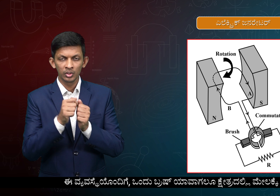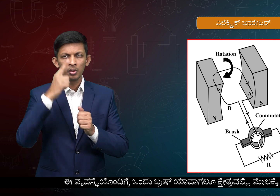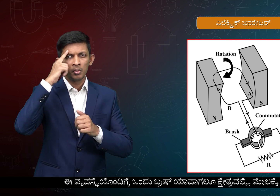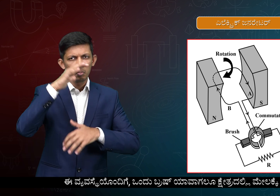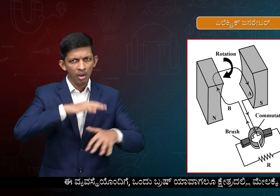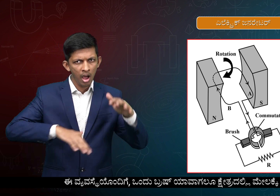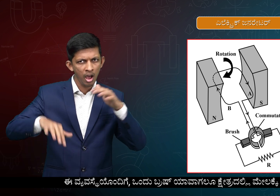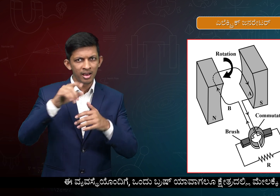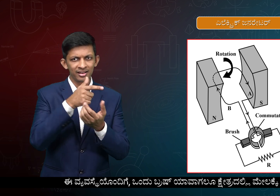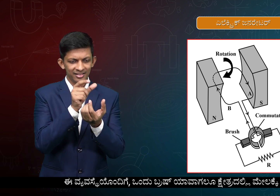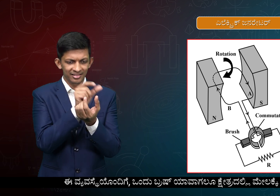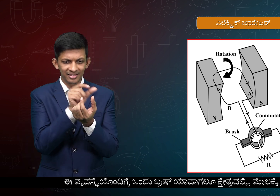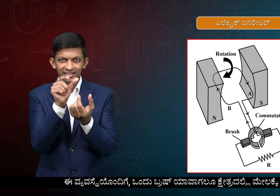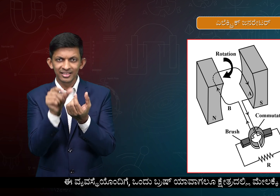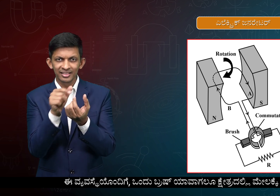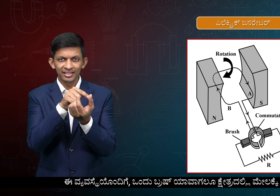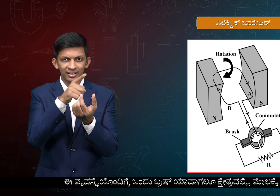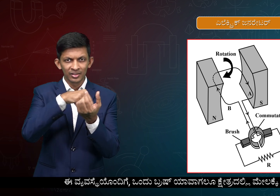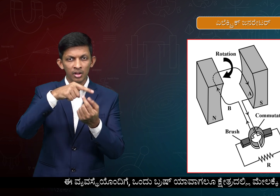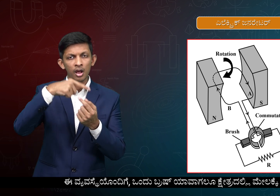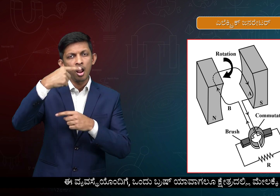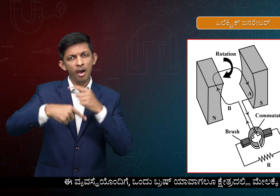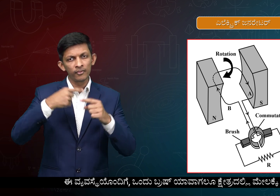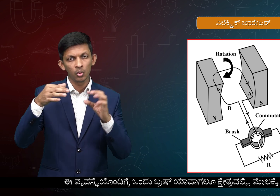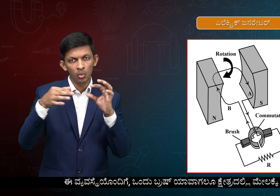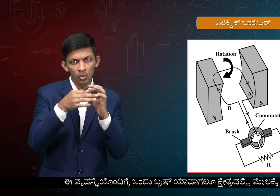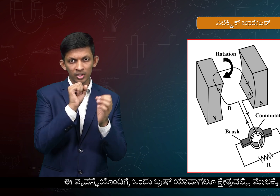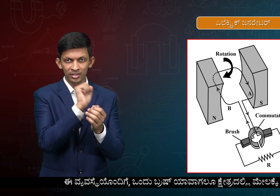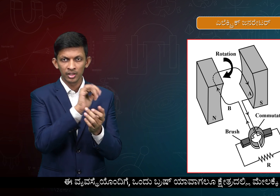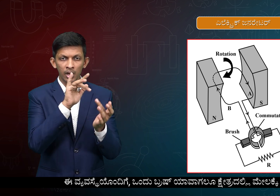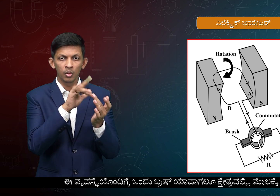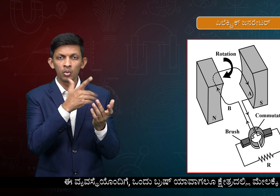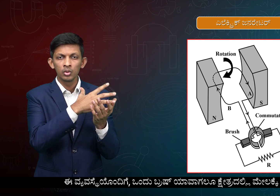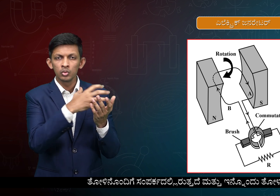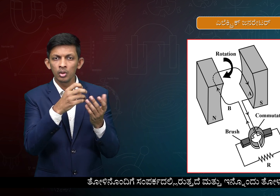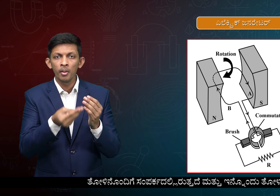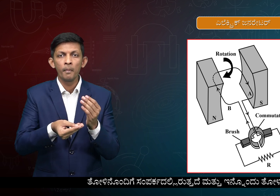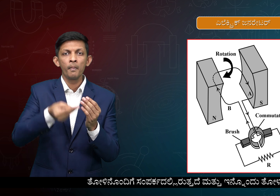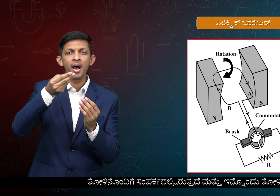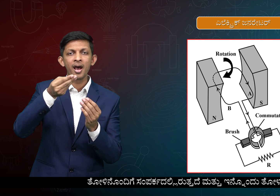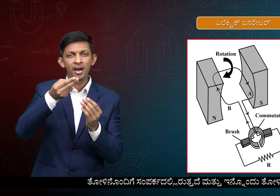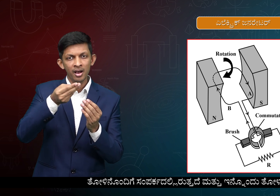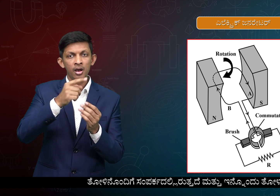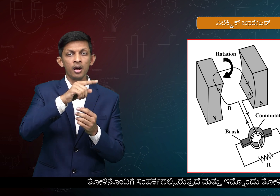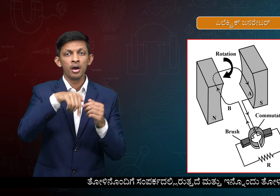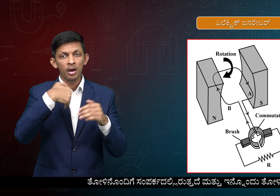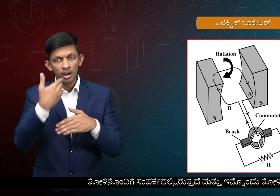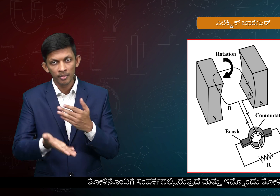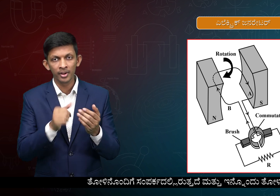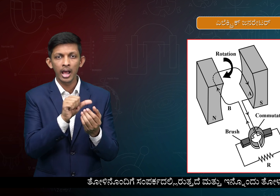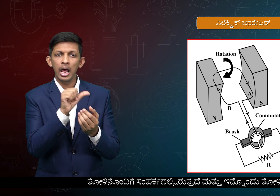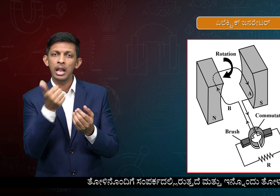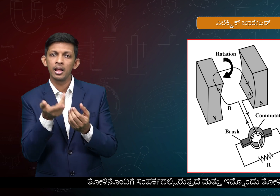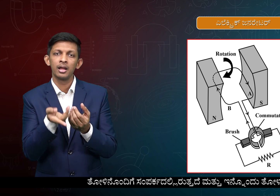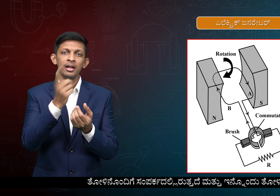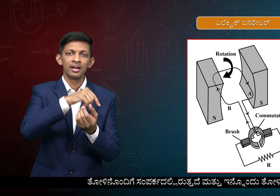ಈ ವ್ಯವಸ್ಥೆಯೊಂದಿಗೆ ಒಂದು ಬ್ರಷ್ ಯಾವಾಗಲೂ ಕ್ಷೇತ್ರದಲ್ಲಿ ಮೇಲಕ್ಕೆ ಚಲಿಸುವ ತೋಳಿನೊಂದಿಗೆ